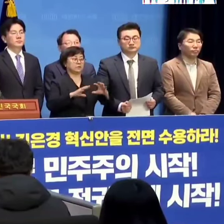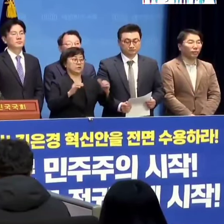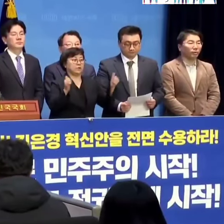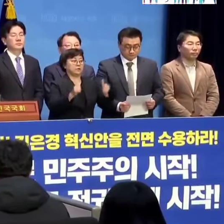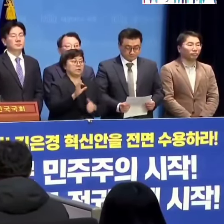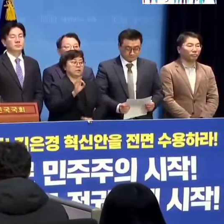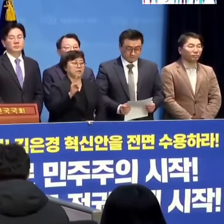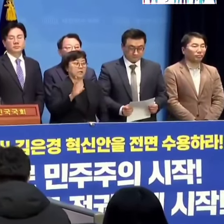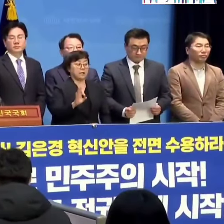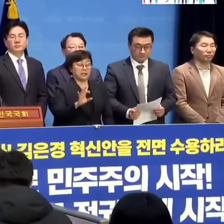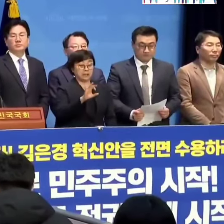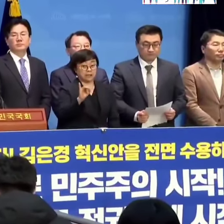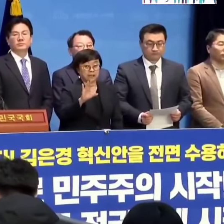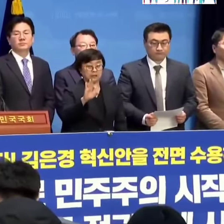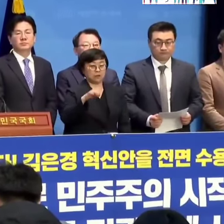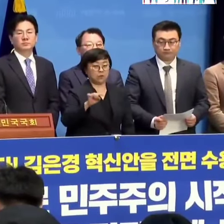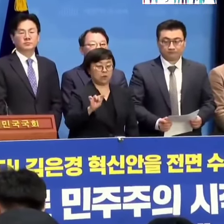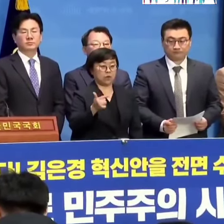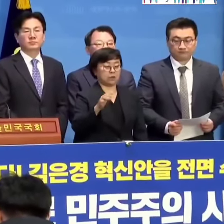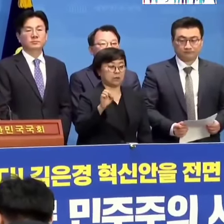국회의원 양이원영 인사드립니다.